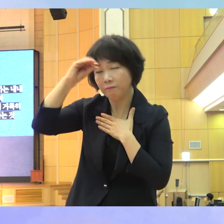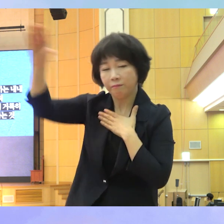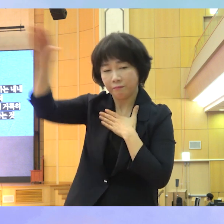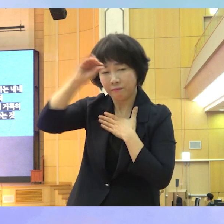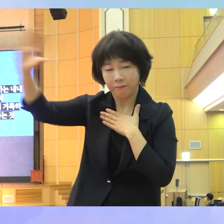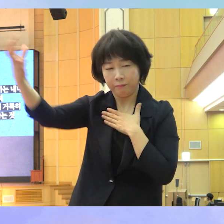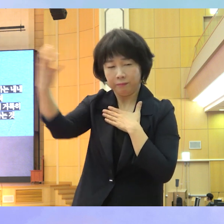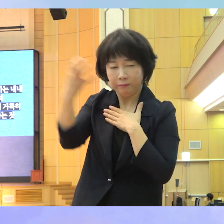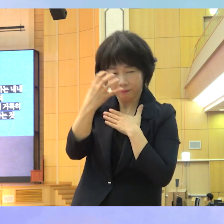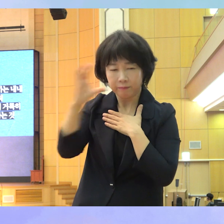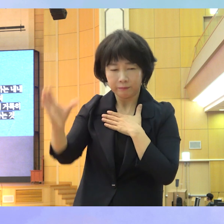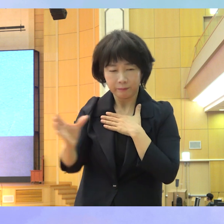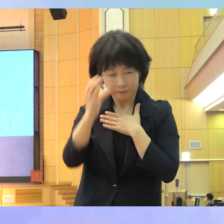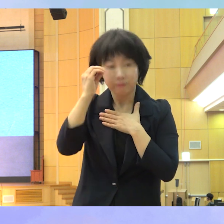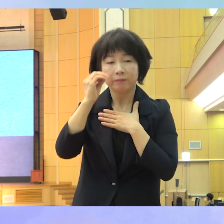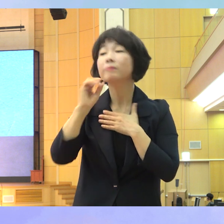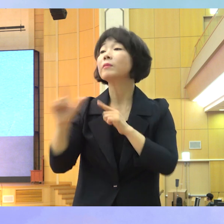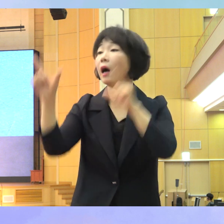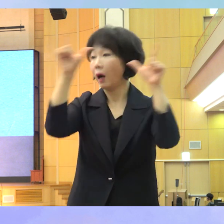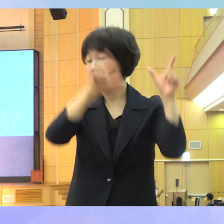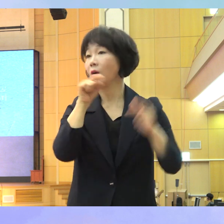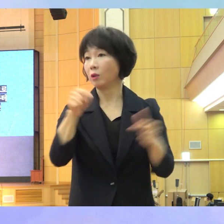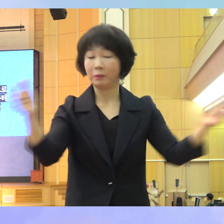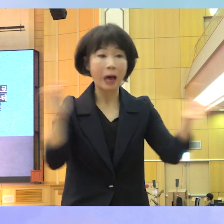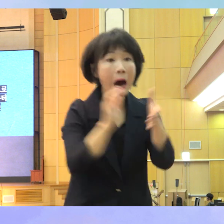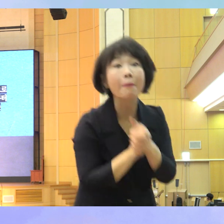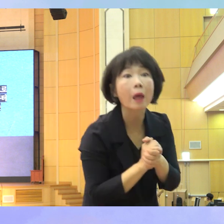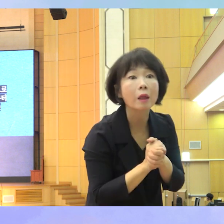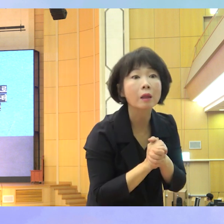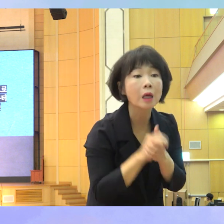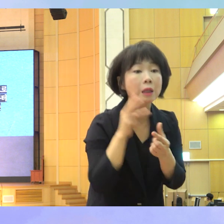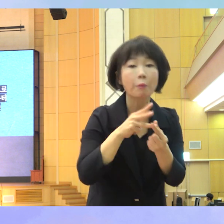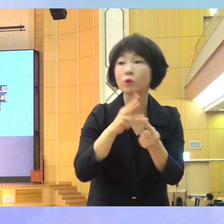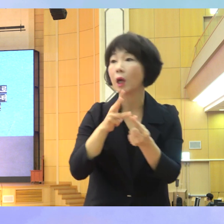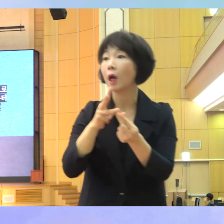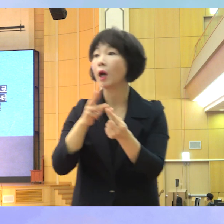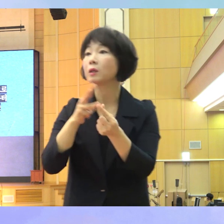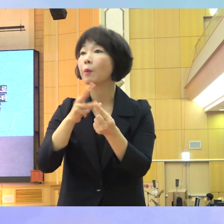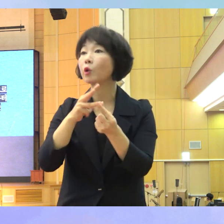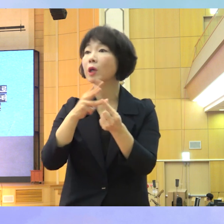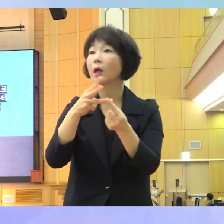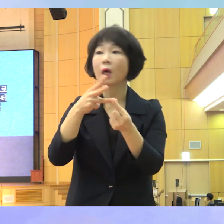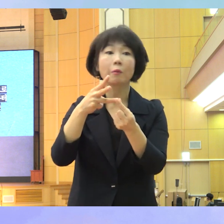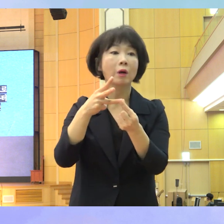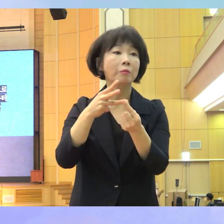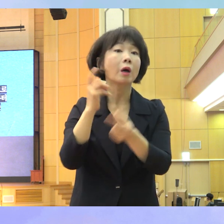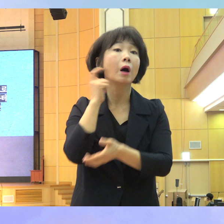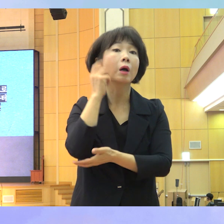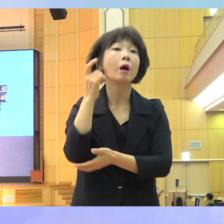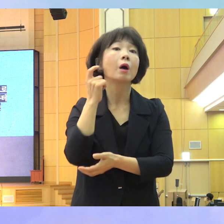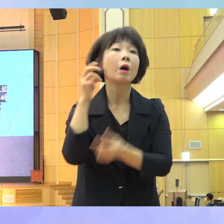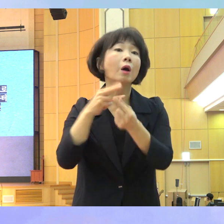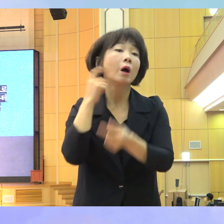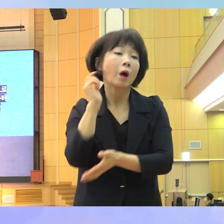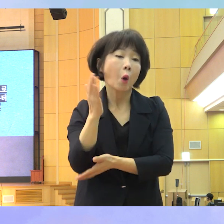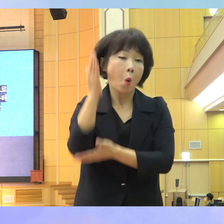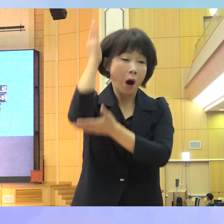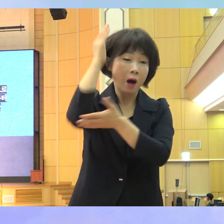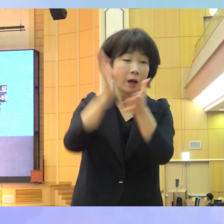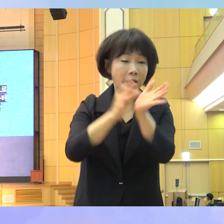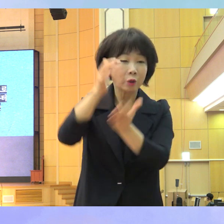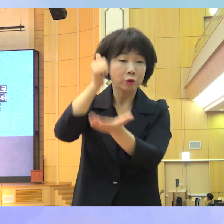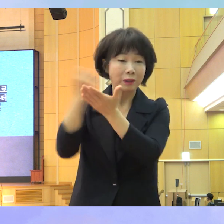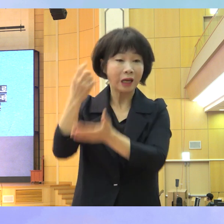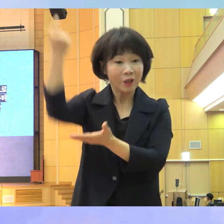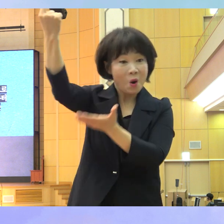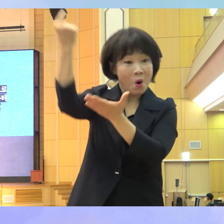성화라고 합니다. 마지막으로 영화는 뭐냐? 예수님의 재림으로 죄의 유혹으로부터 완전히